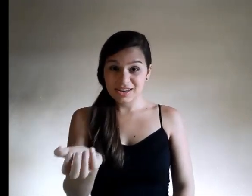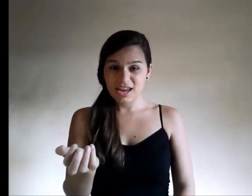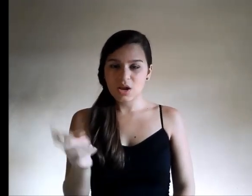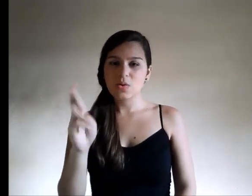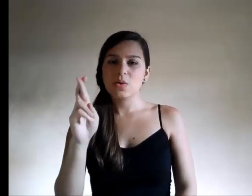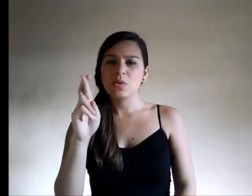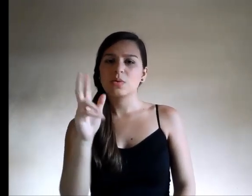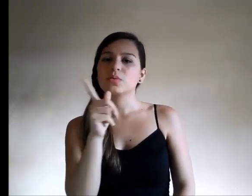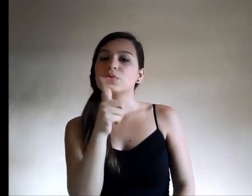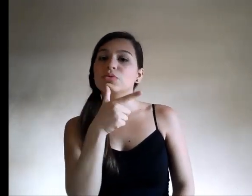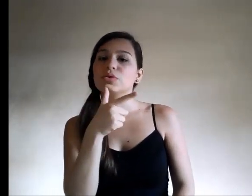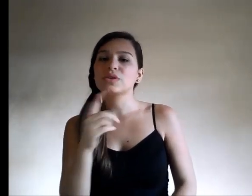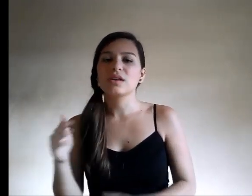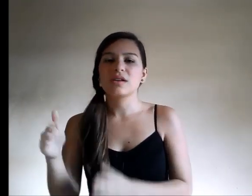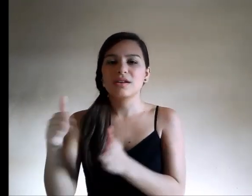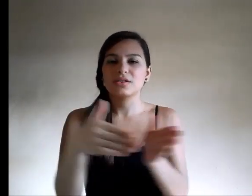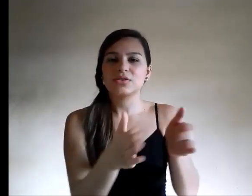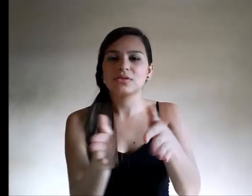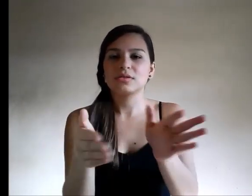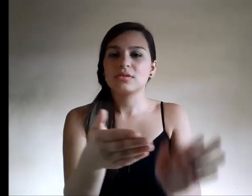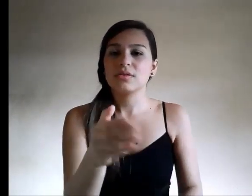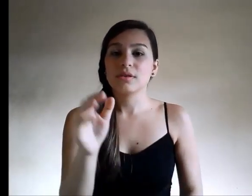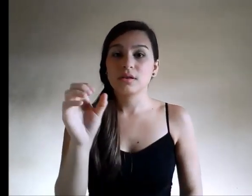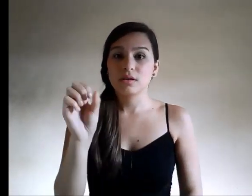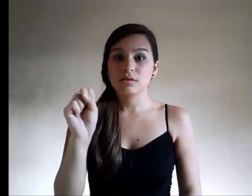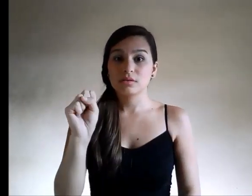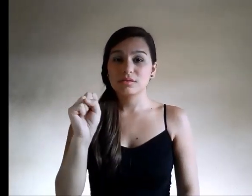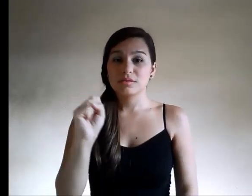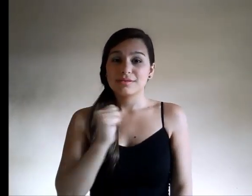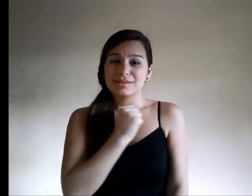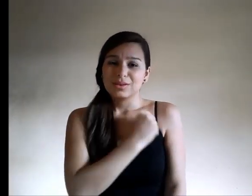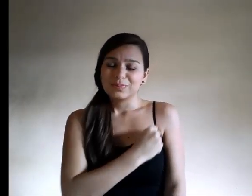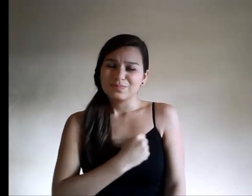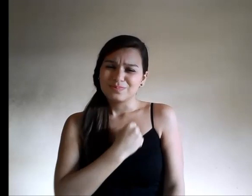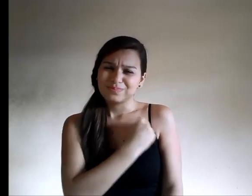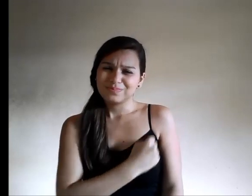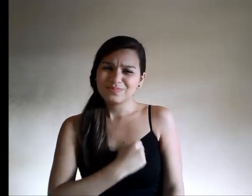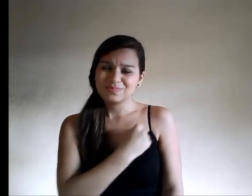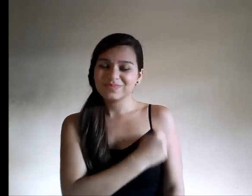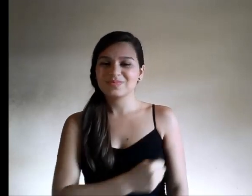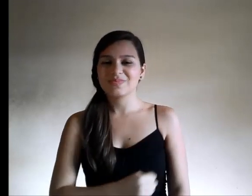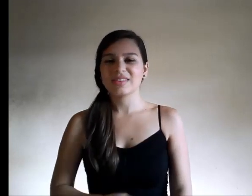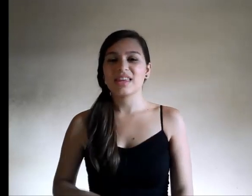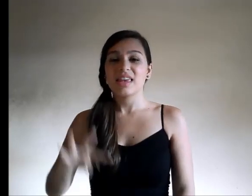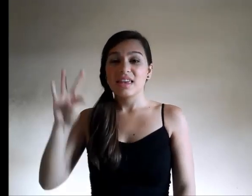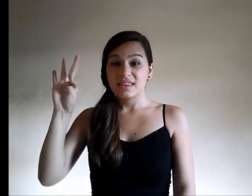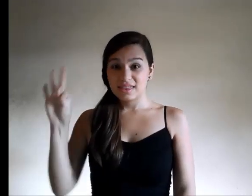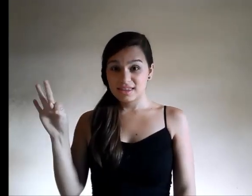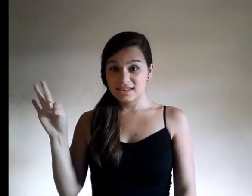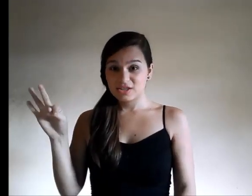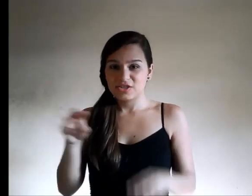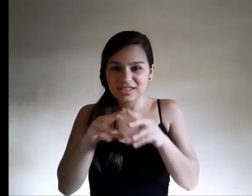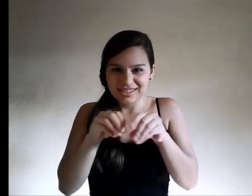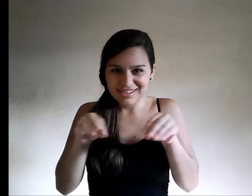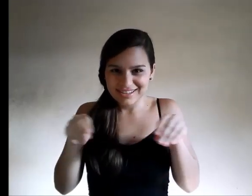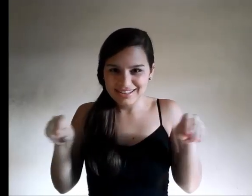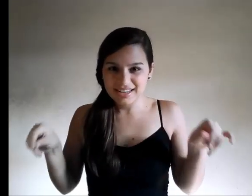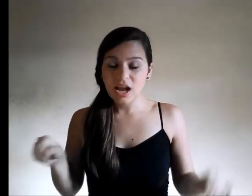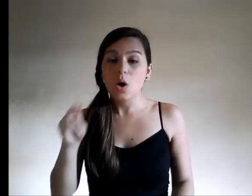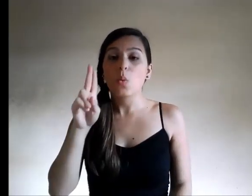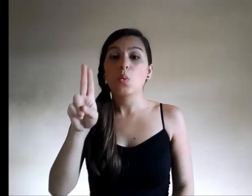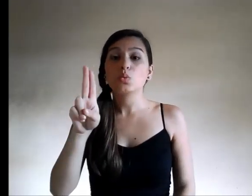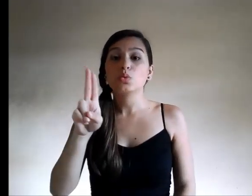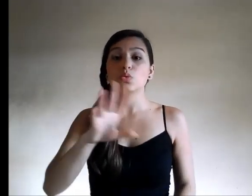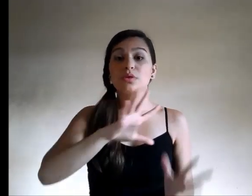de quero, R de riacho, S saudade, T